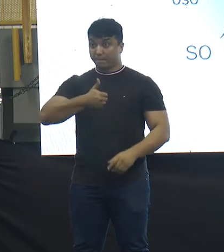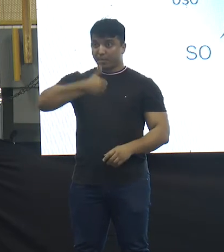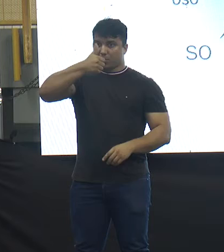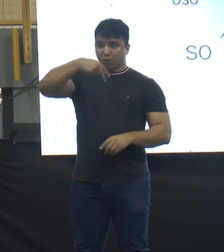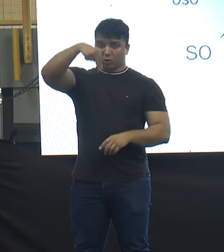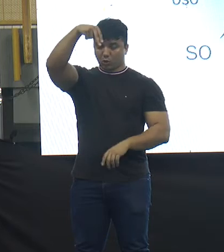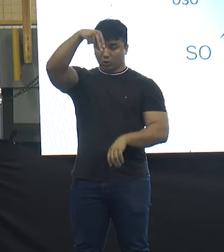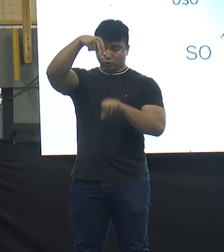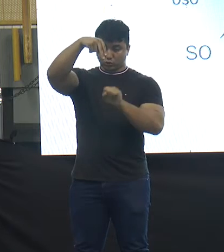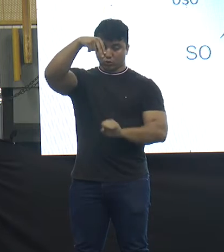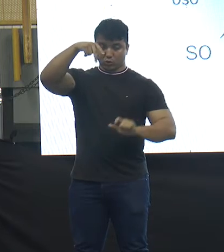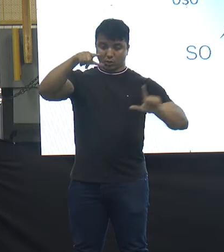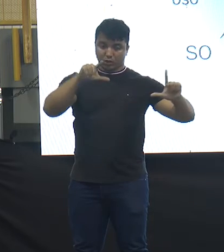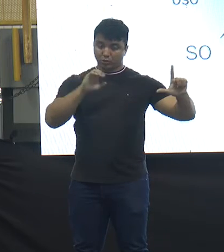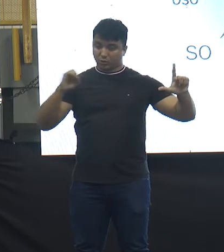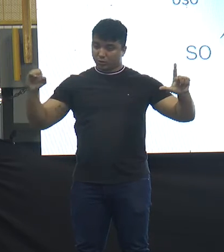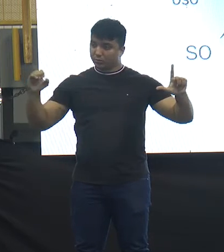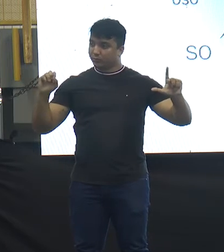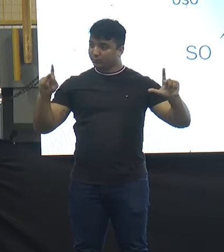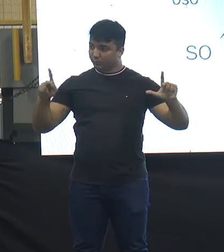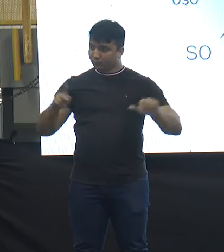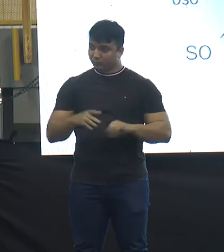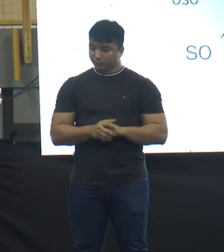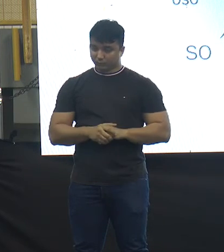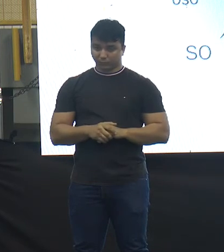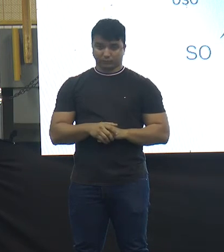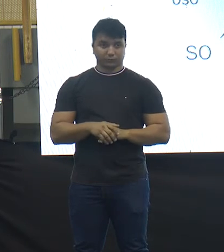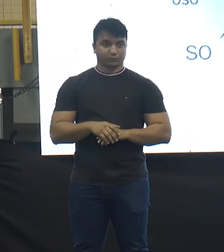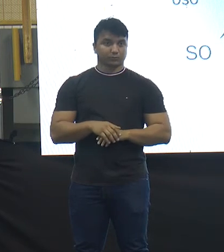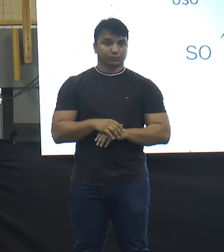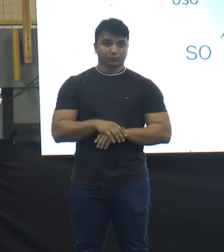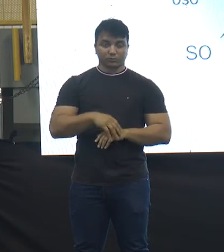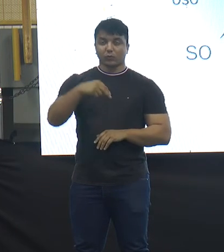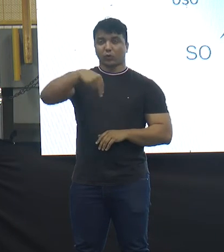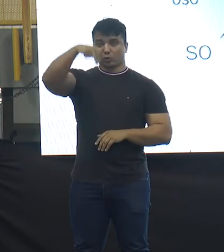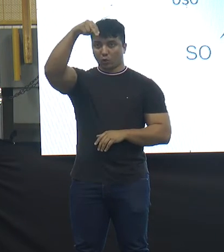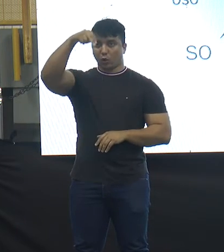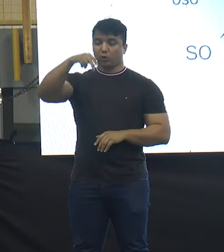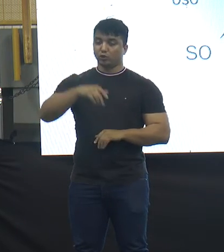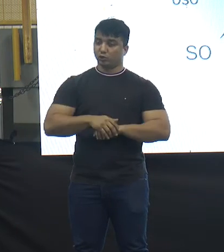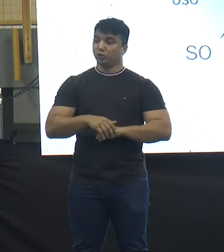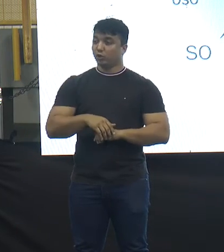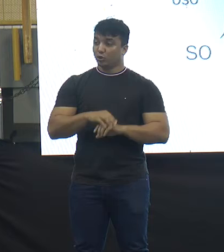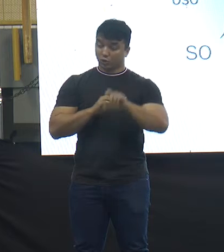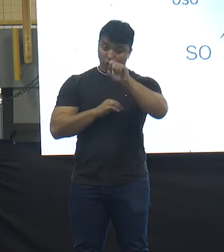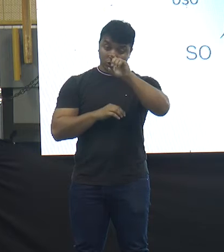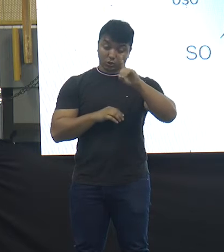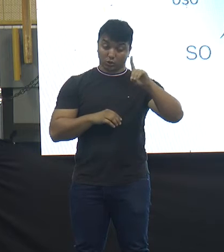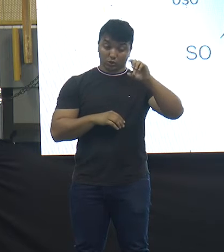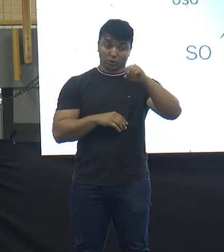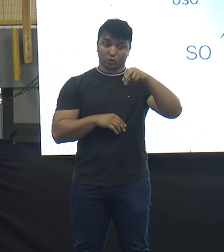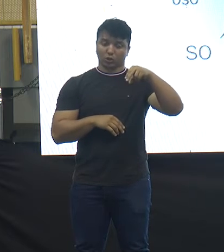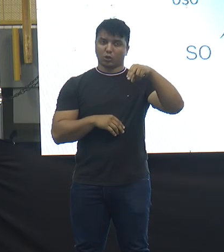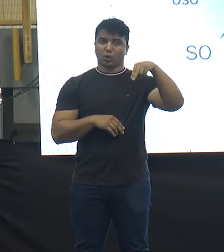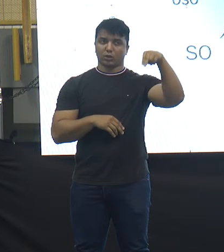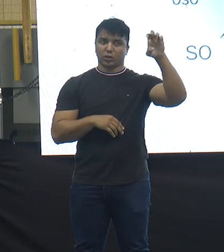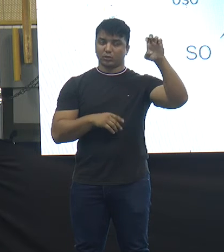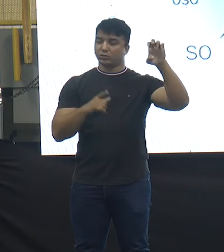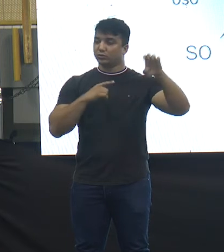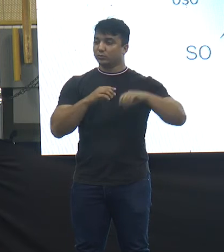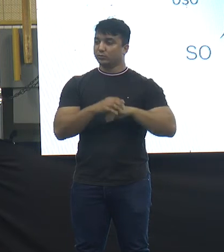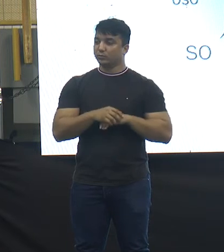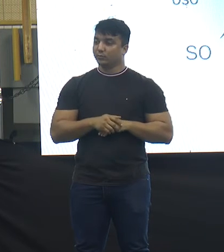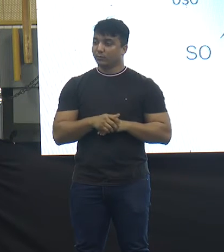cardeal, olha aí, o norte, e depois o colateral, norte e nordeste. Pega primeiro o cardeal, este,